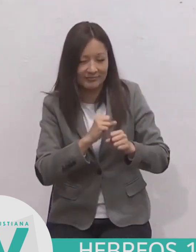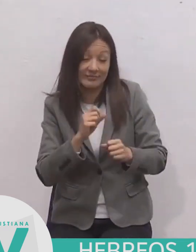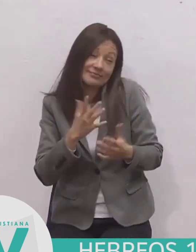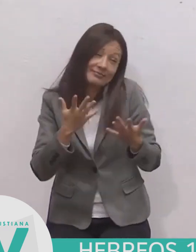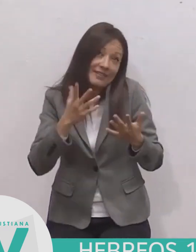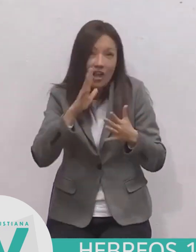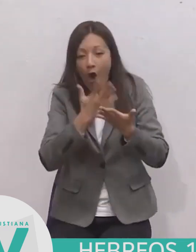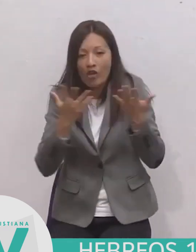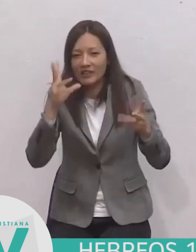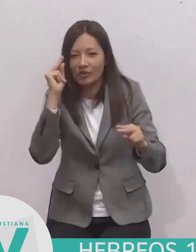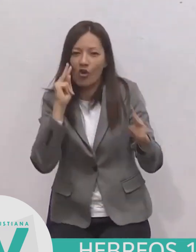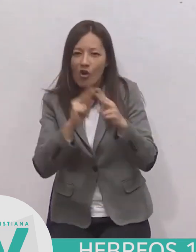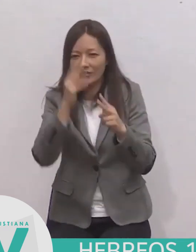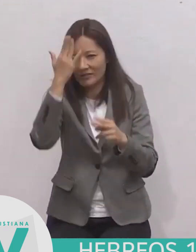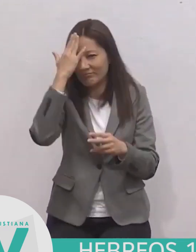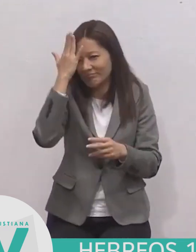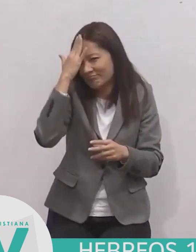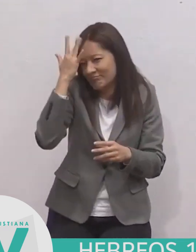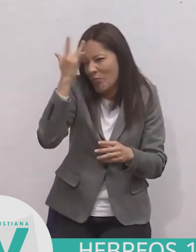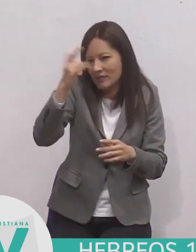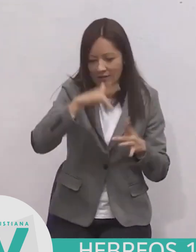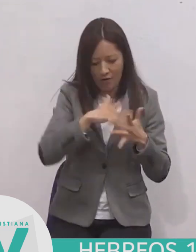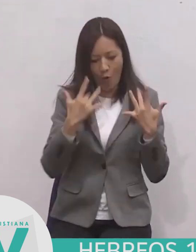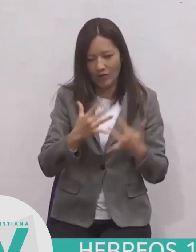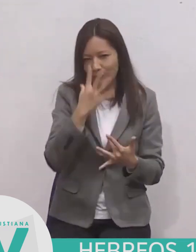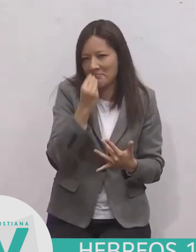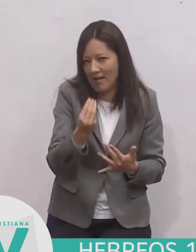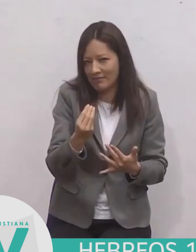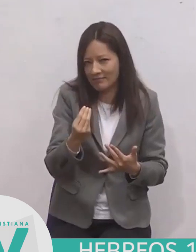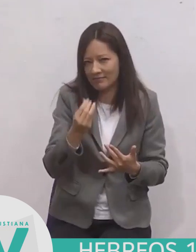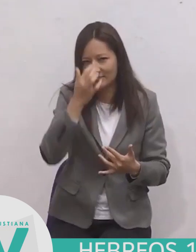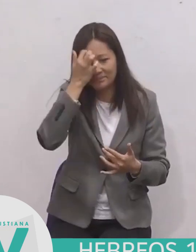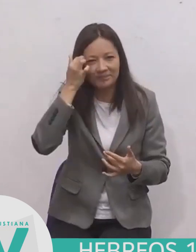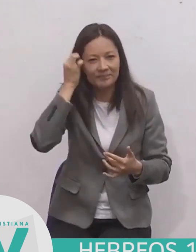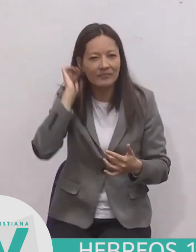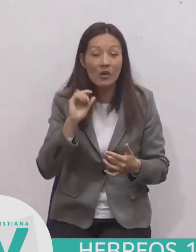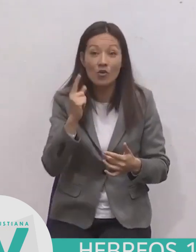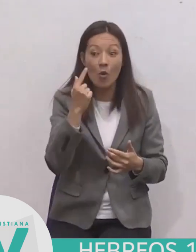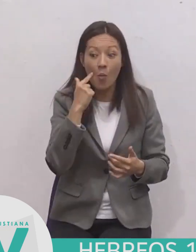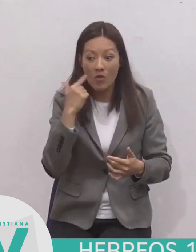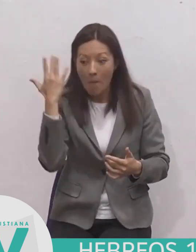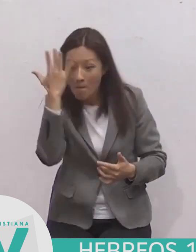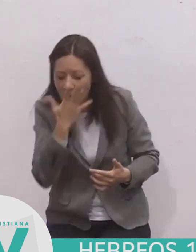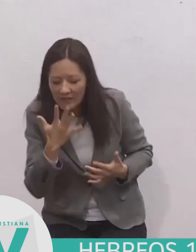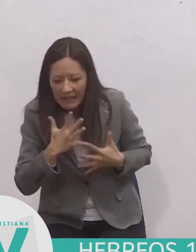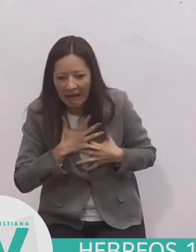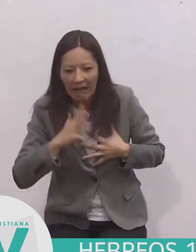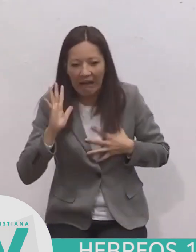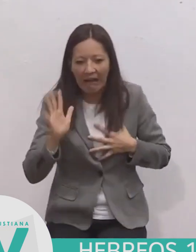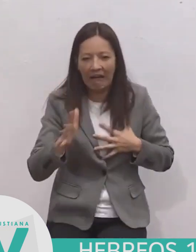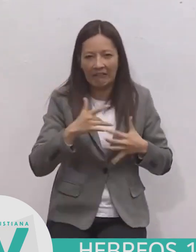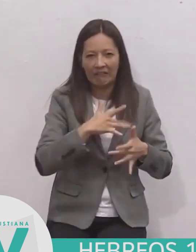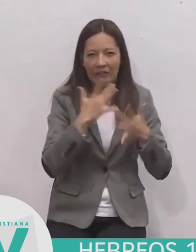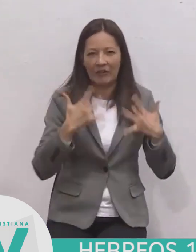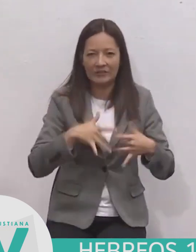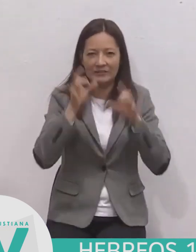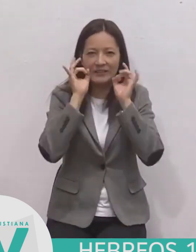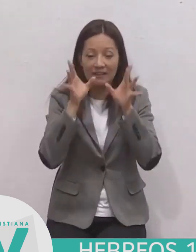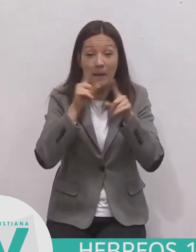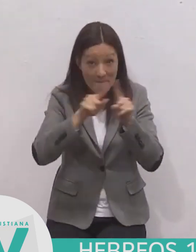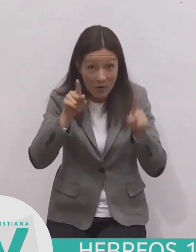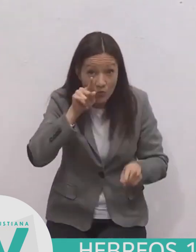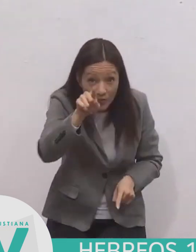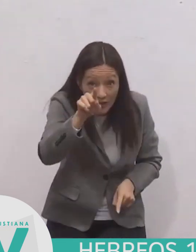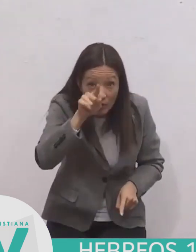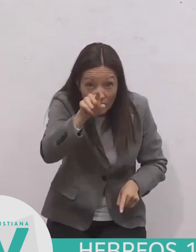corazón de nosotros es malvado y no sabemos cuánto. Solamente cuando estamos en la prueba es que sabemos cómo es el corazón. Pero